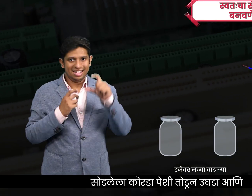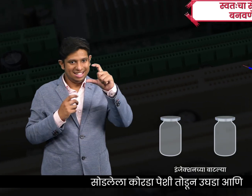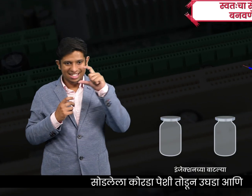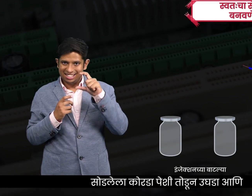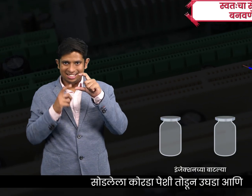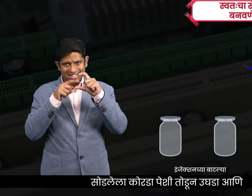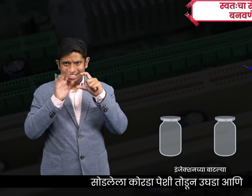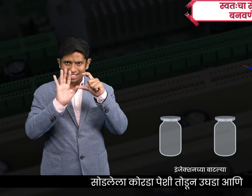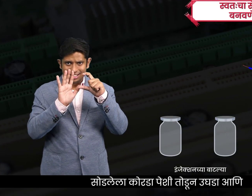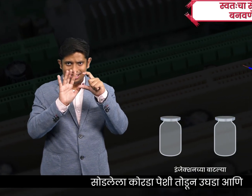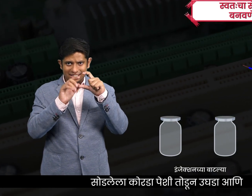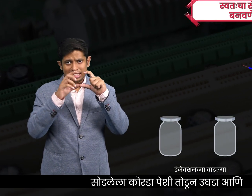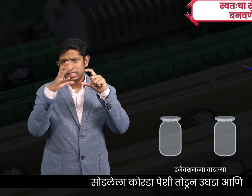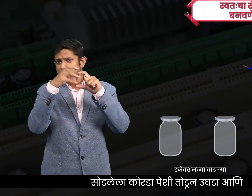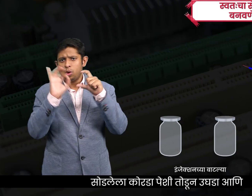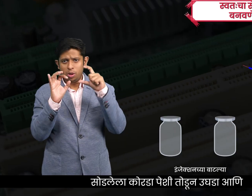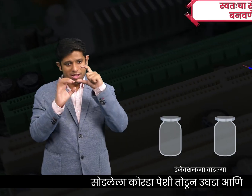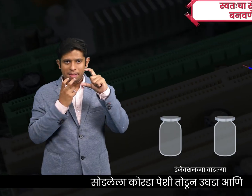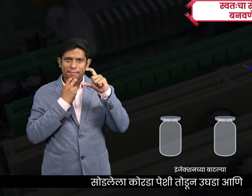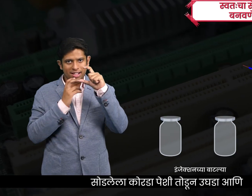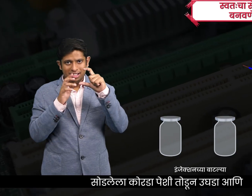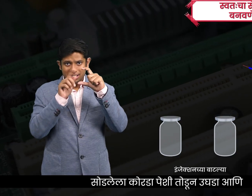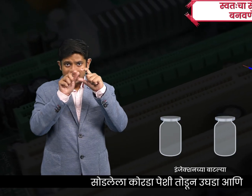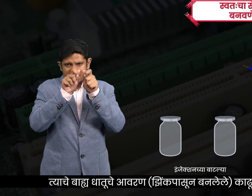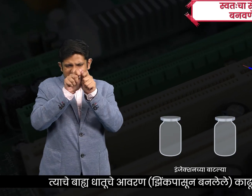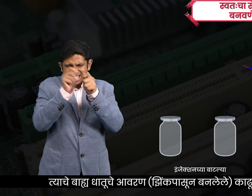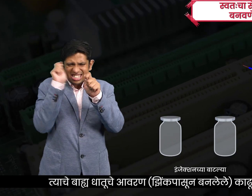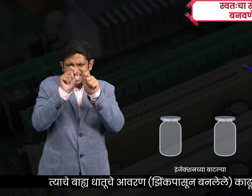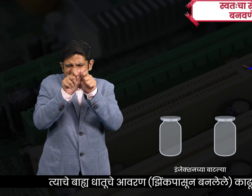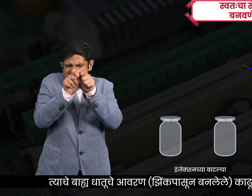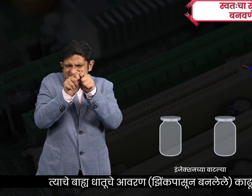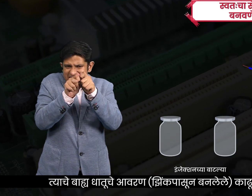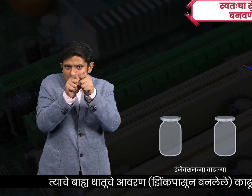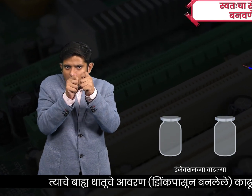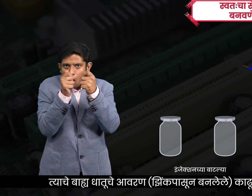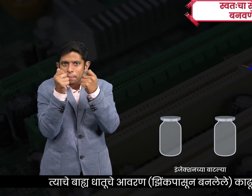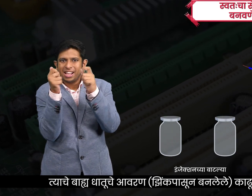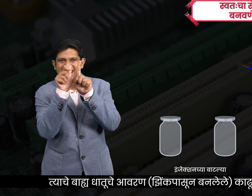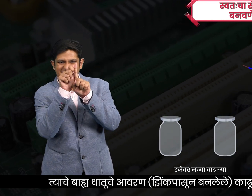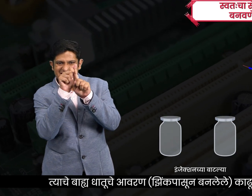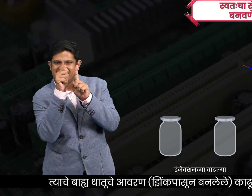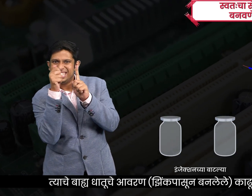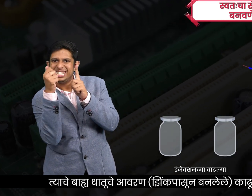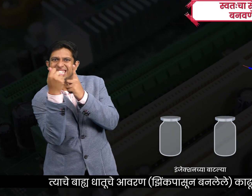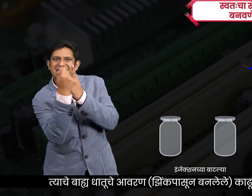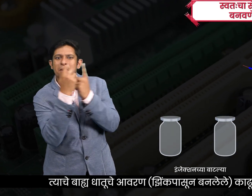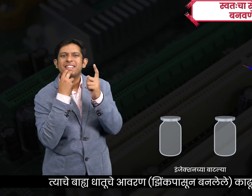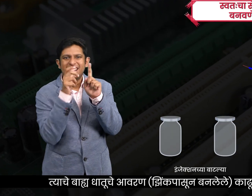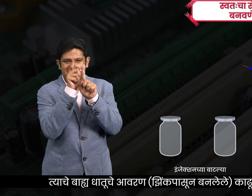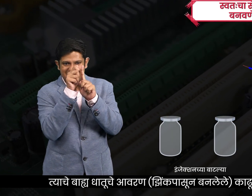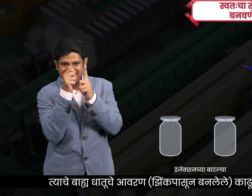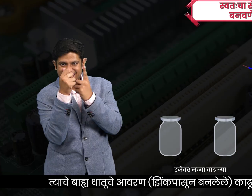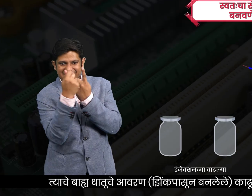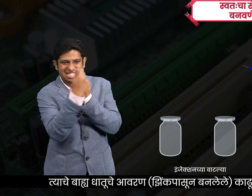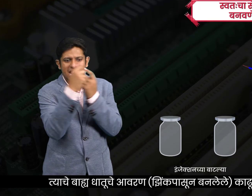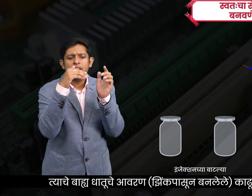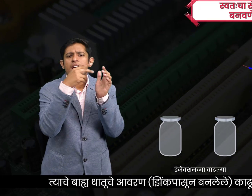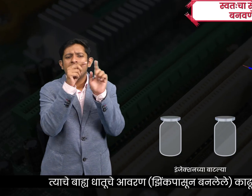सोडलेला कोरडा सेल तोडून उघडा आणि त्याचे बाह्य धातूचे आवरण झिंकपासून जे बनलेले